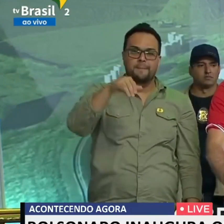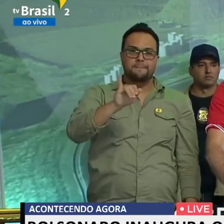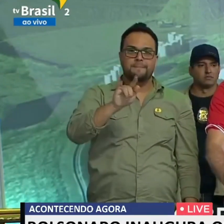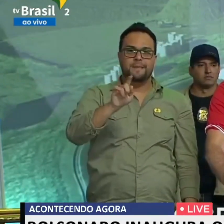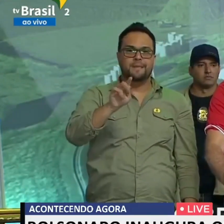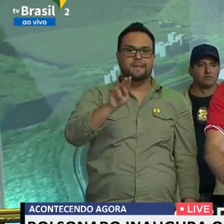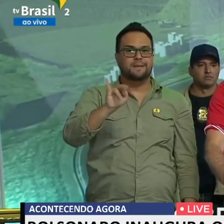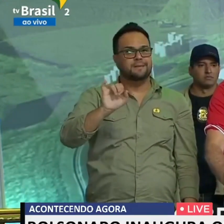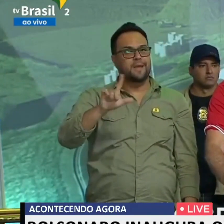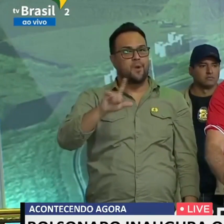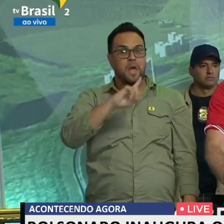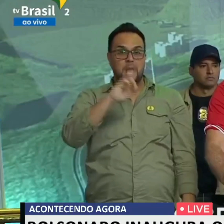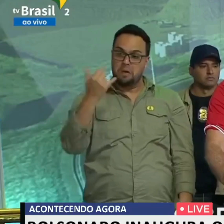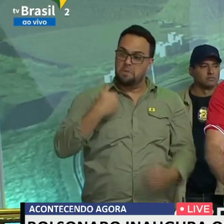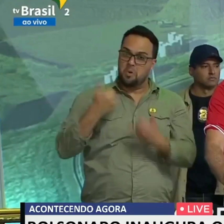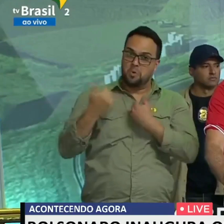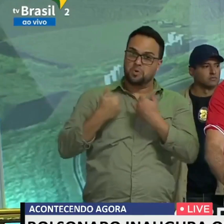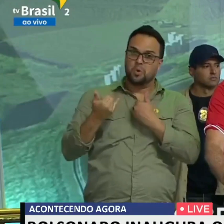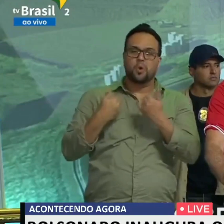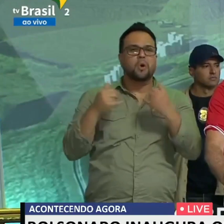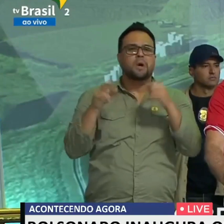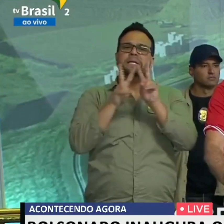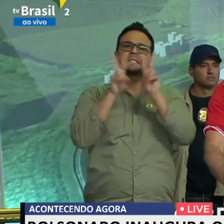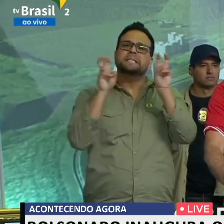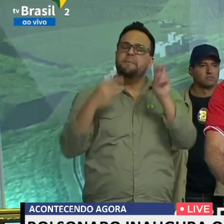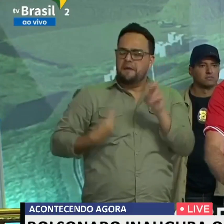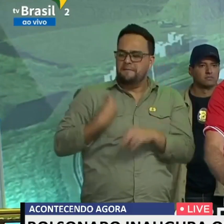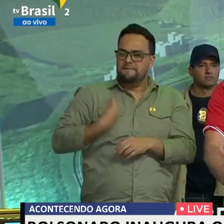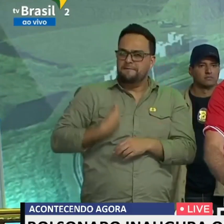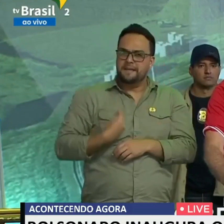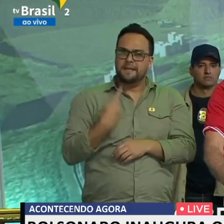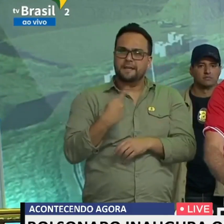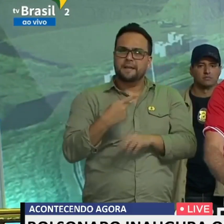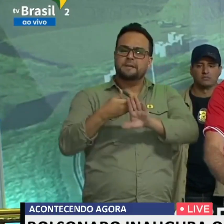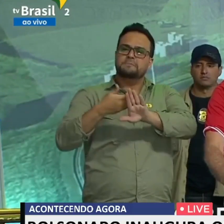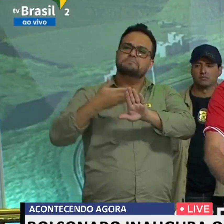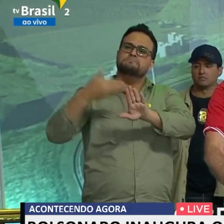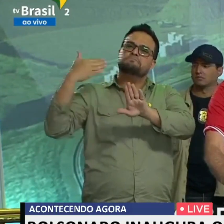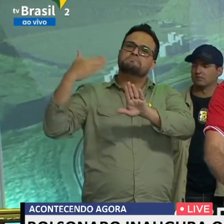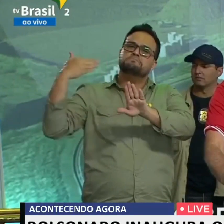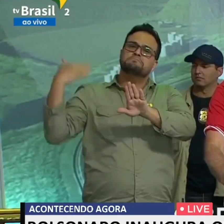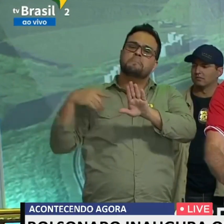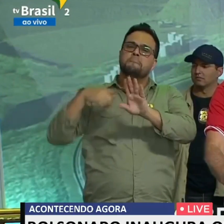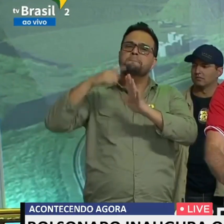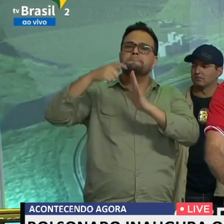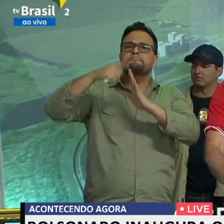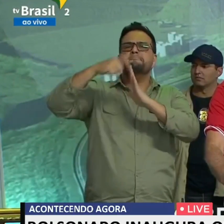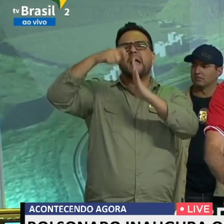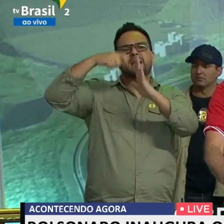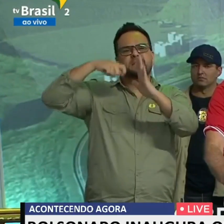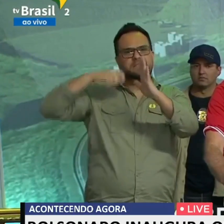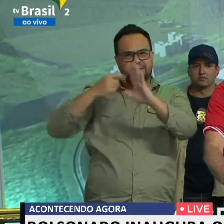Contou para mim alguma coisa sobre a sua vida nos últimos meses.